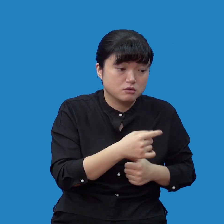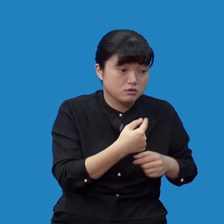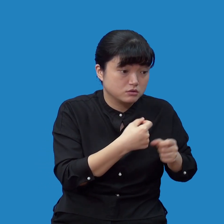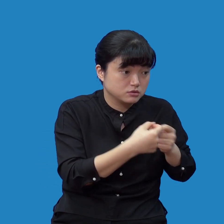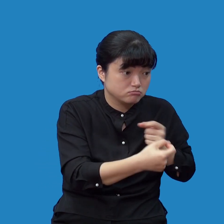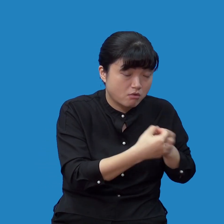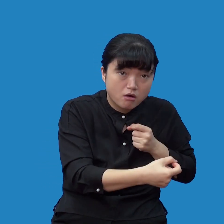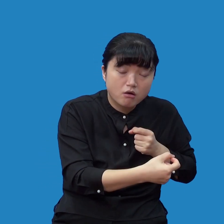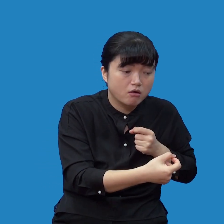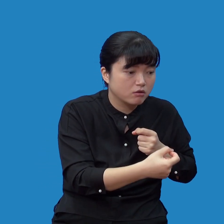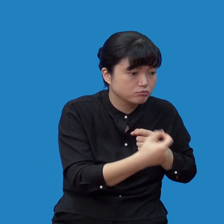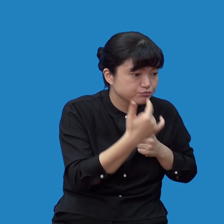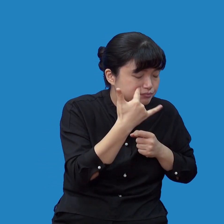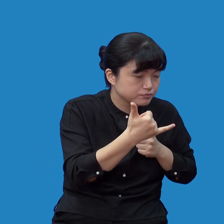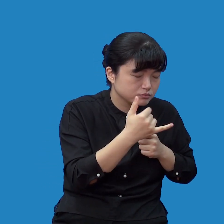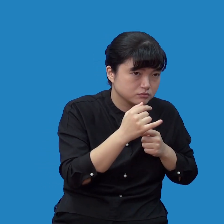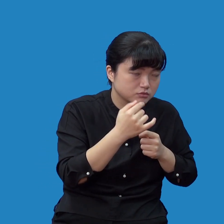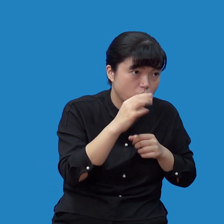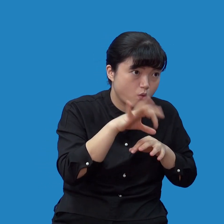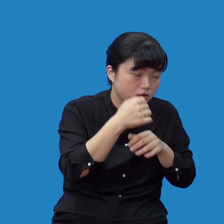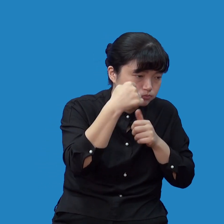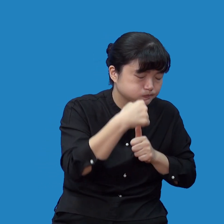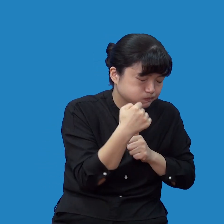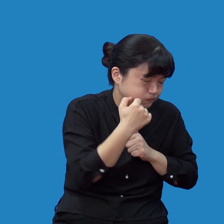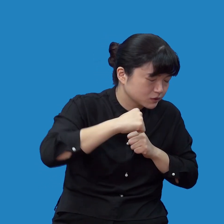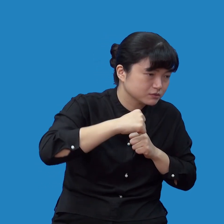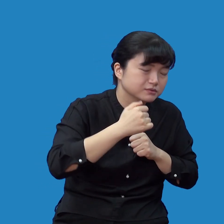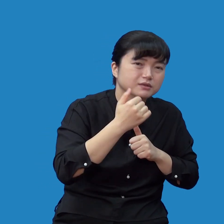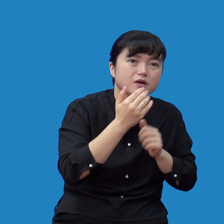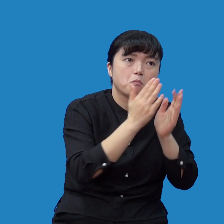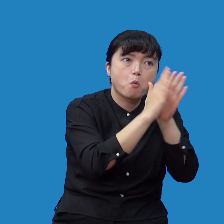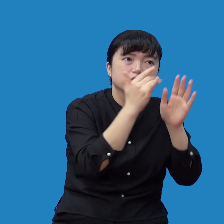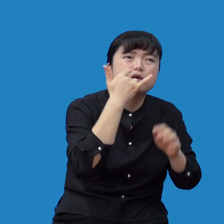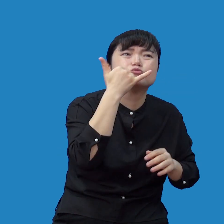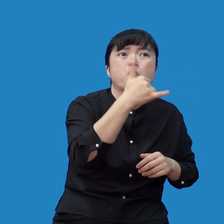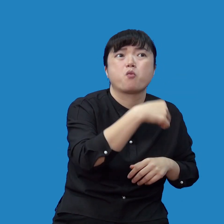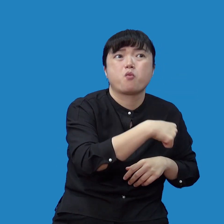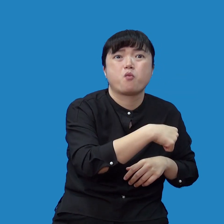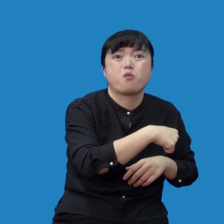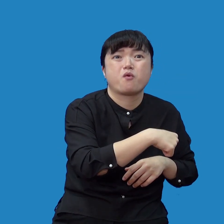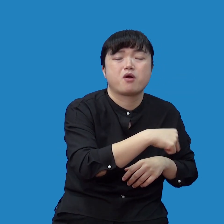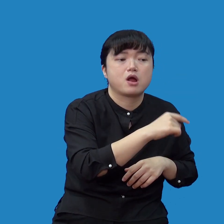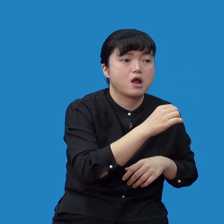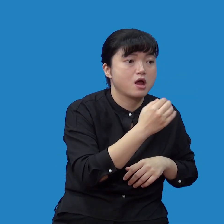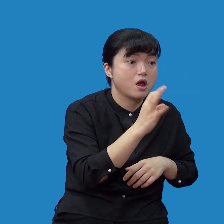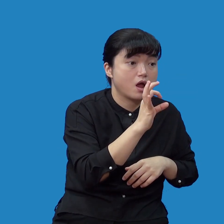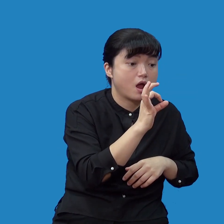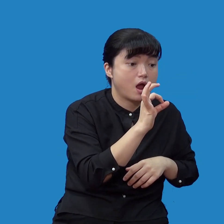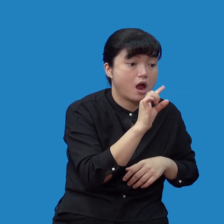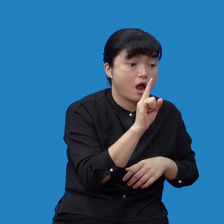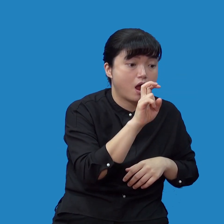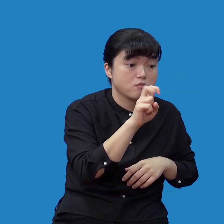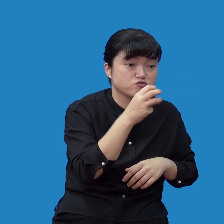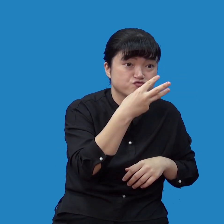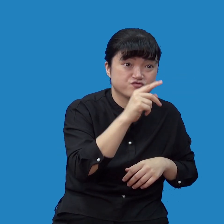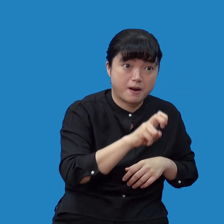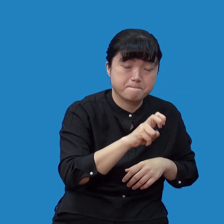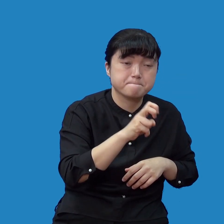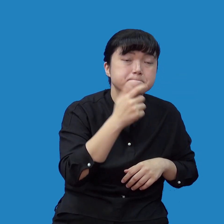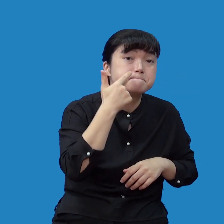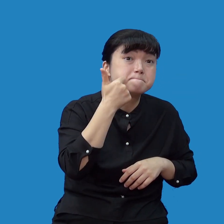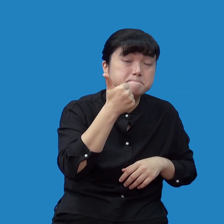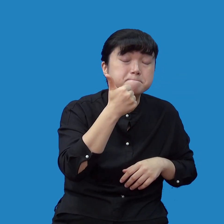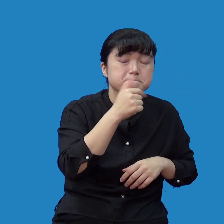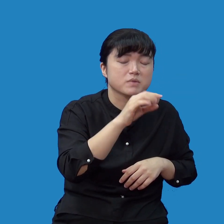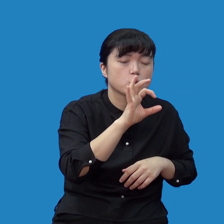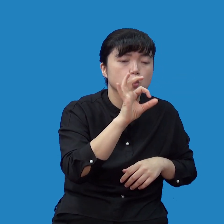명령을 거역하고 아기를 숨깁니다. 바로 모세의 부모죠. 아므람과 요게벳인데요. 그들이